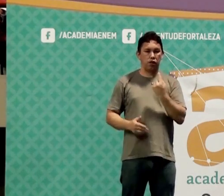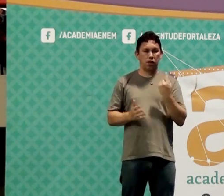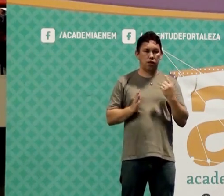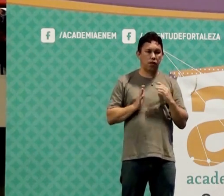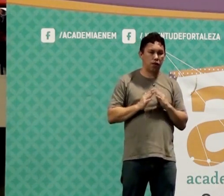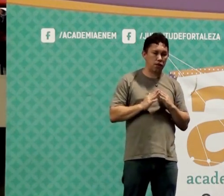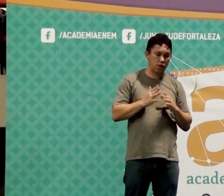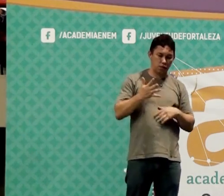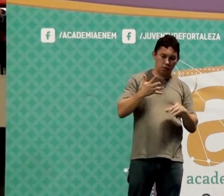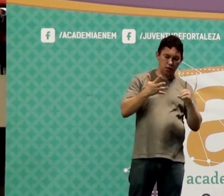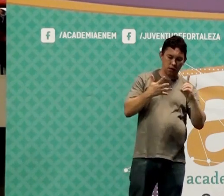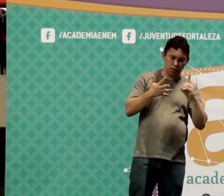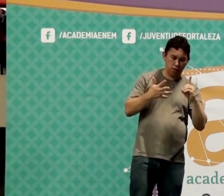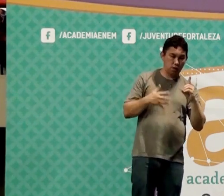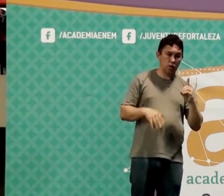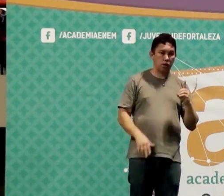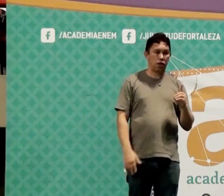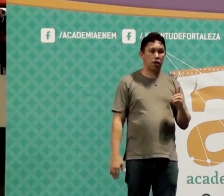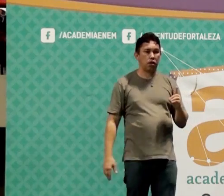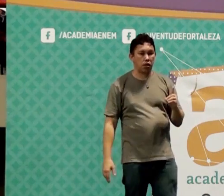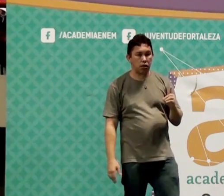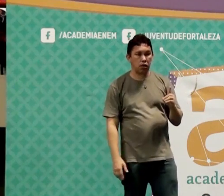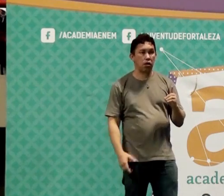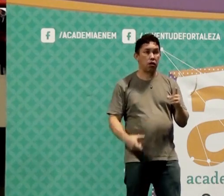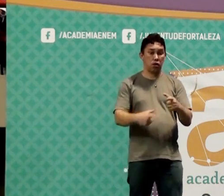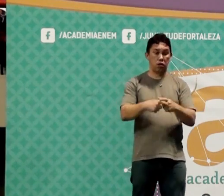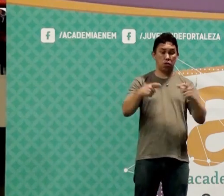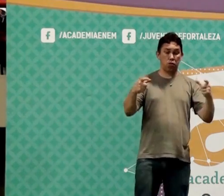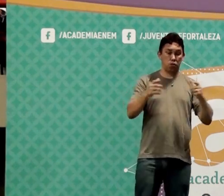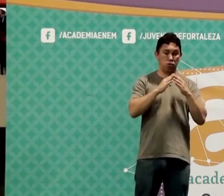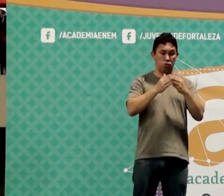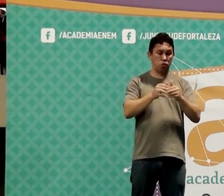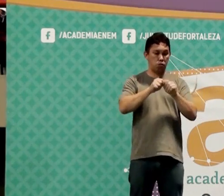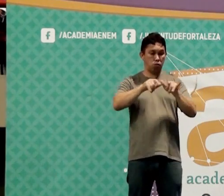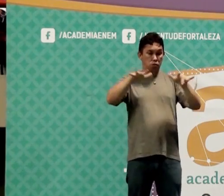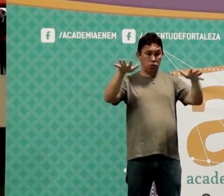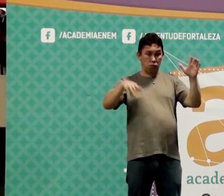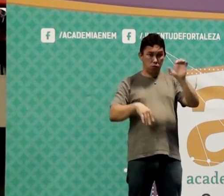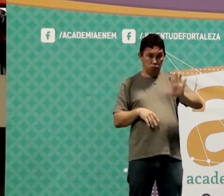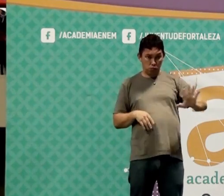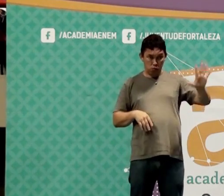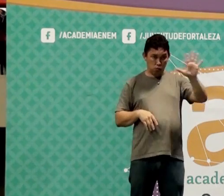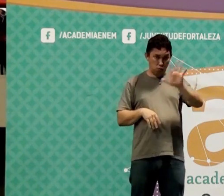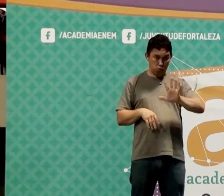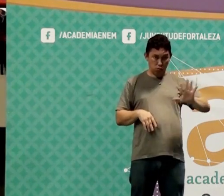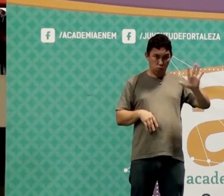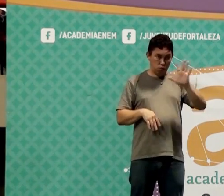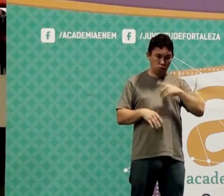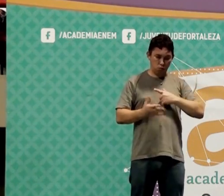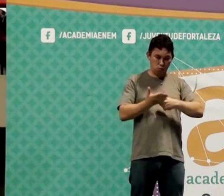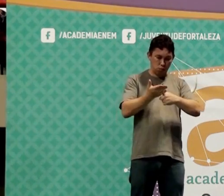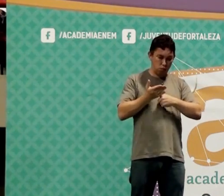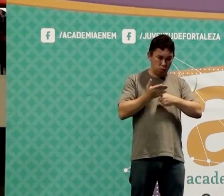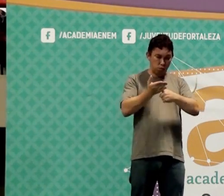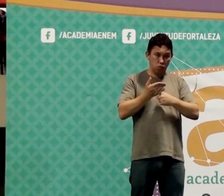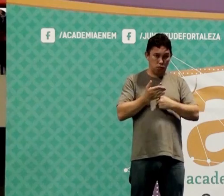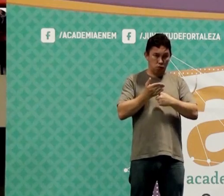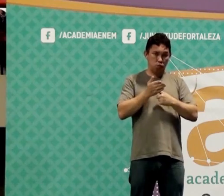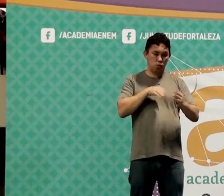uma padaria no Acre e uma padaria em São Paulo, pelas milhões de pessoas, o cara de São Paulo ia ganhar muito